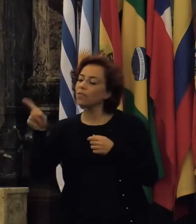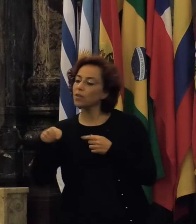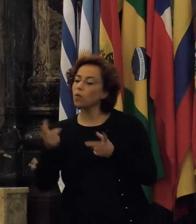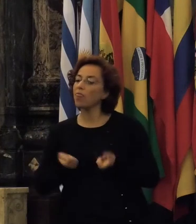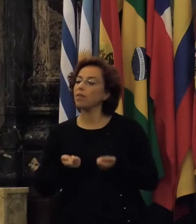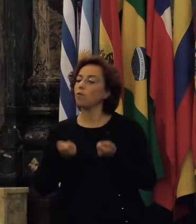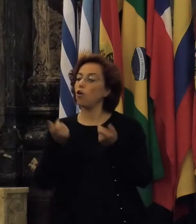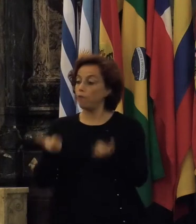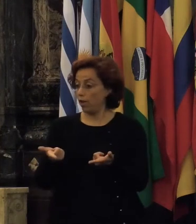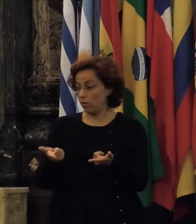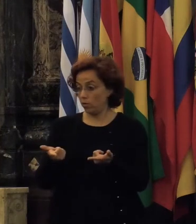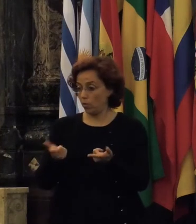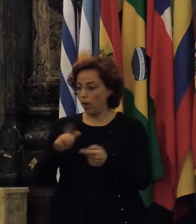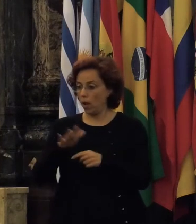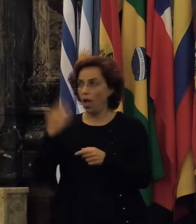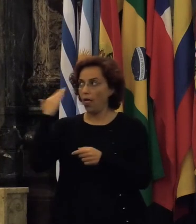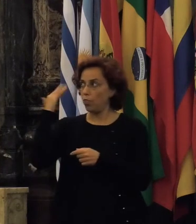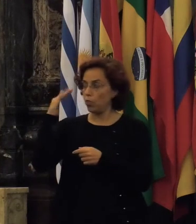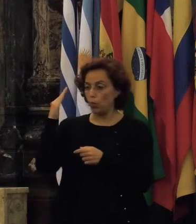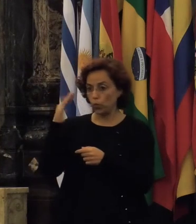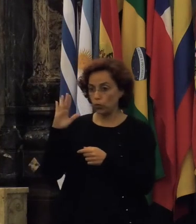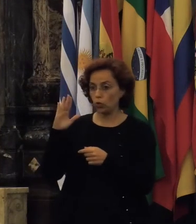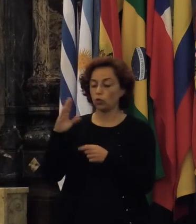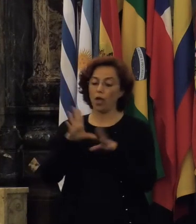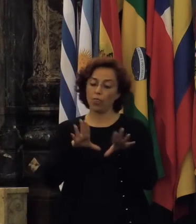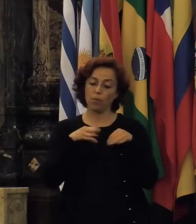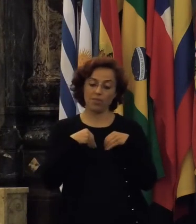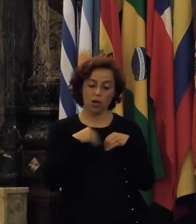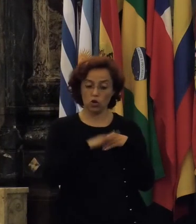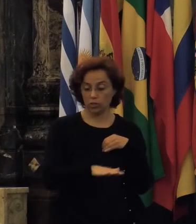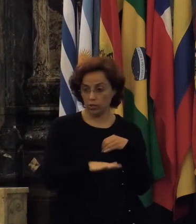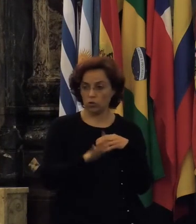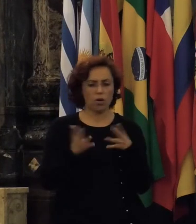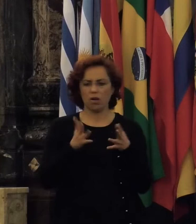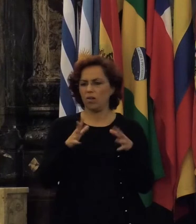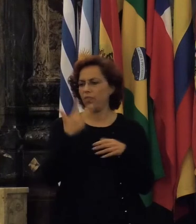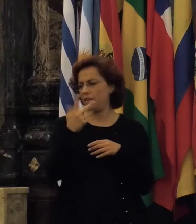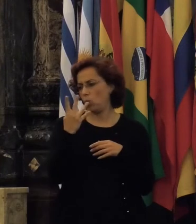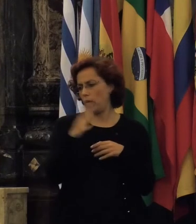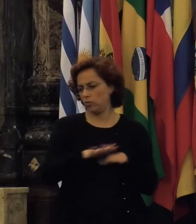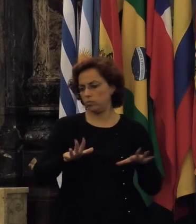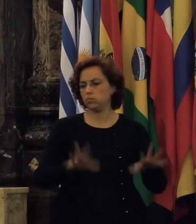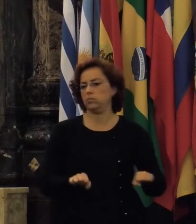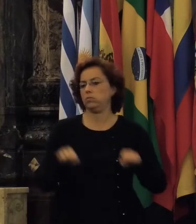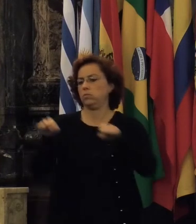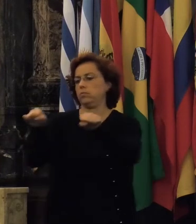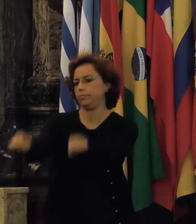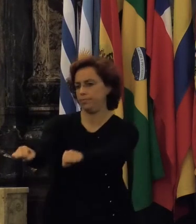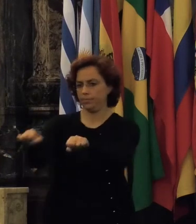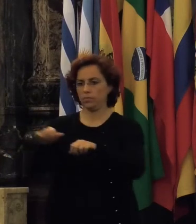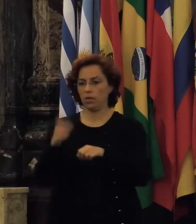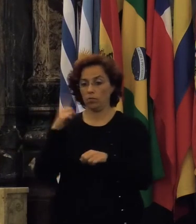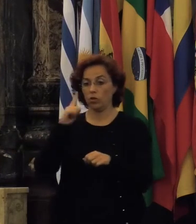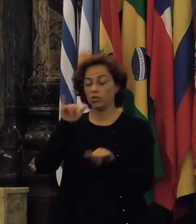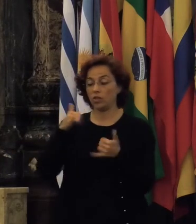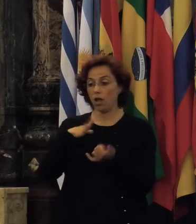escena relatada era esa, adultos que habían sido adoptantes y que venían a devolver 3, 4 chicos cuando ya se había